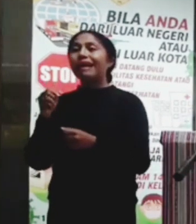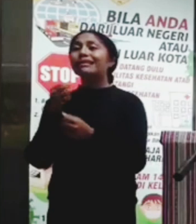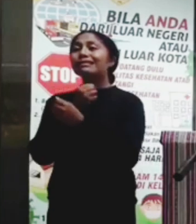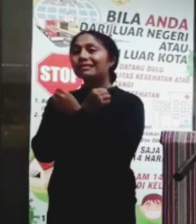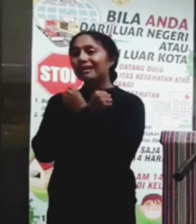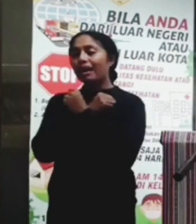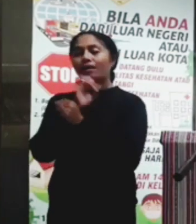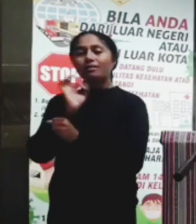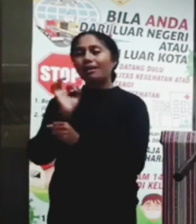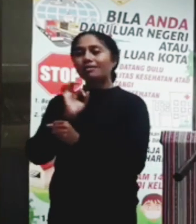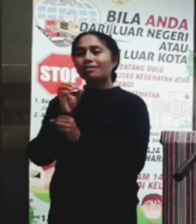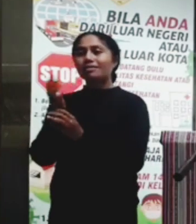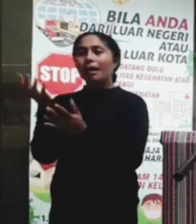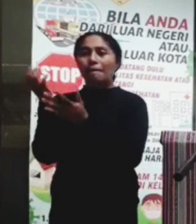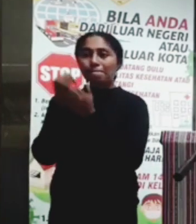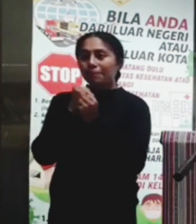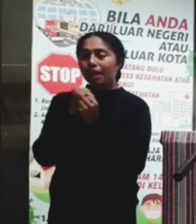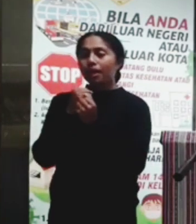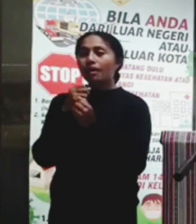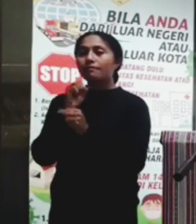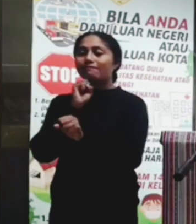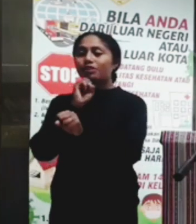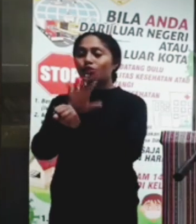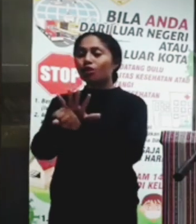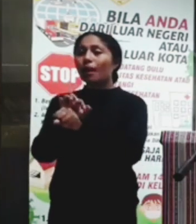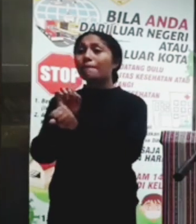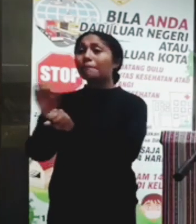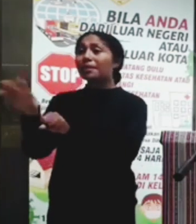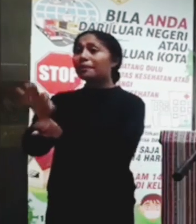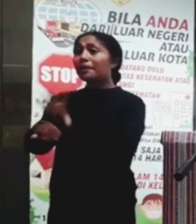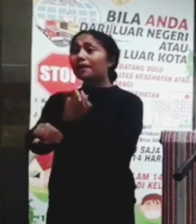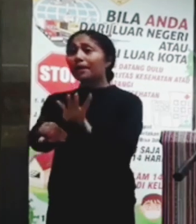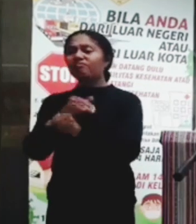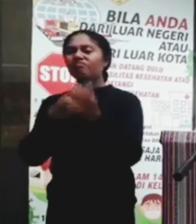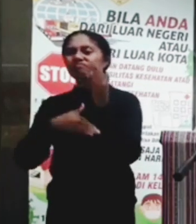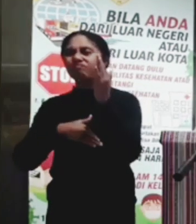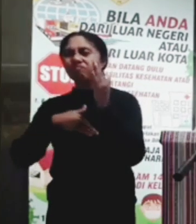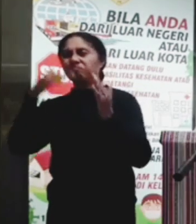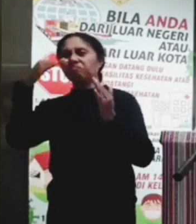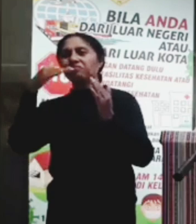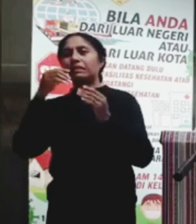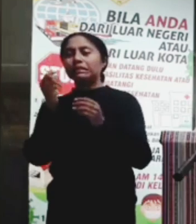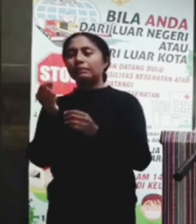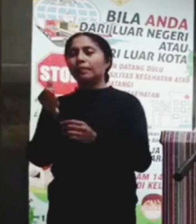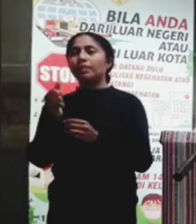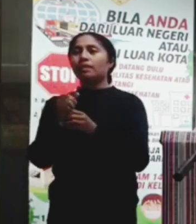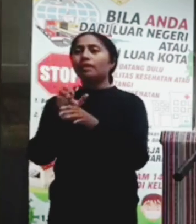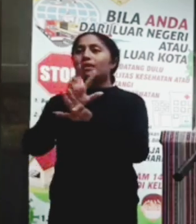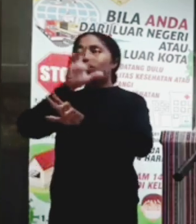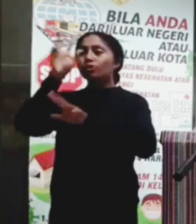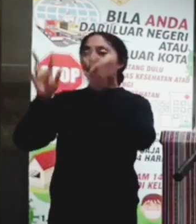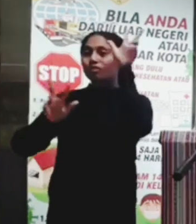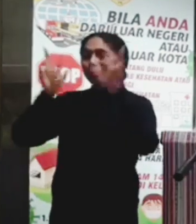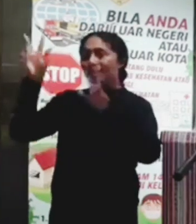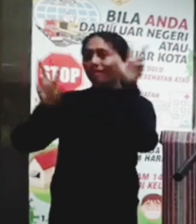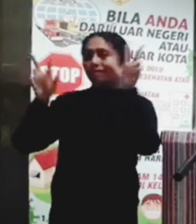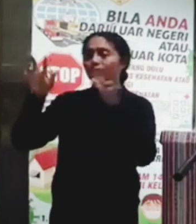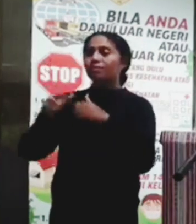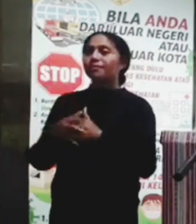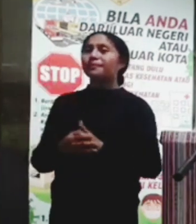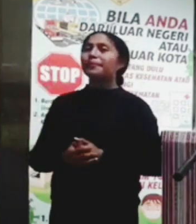jangan sampai virus Corona ini menyebar secara eskalator di Nusa Tenggara Timur